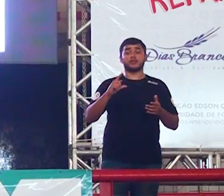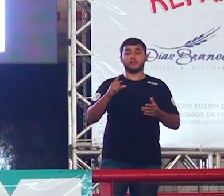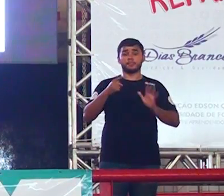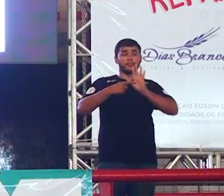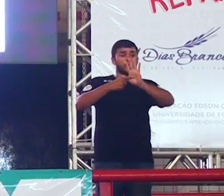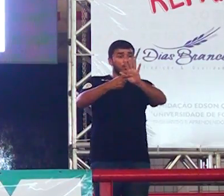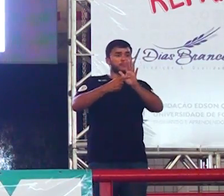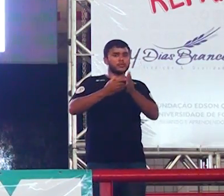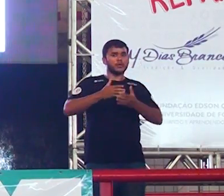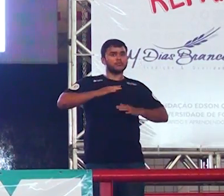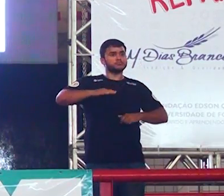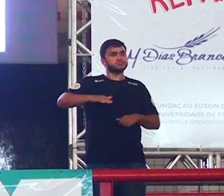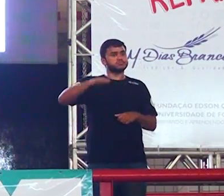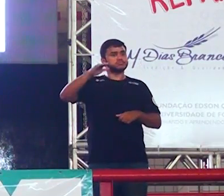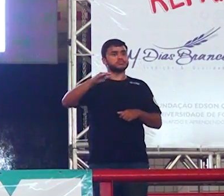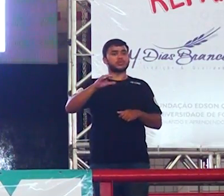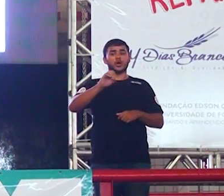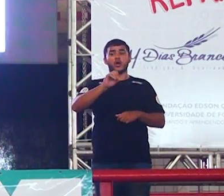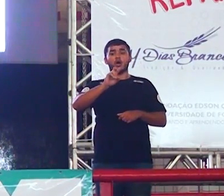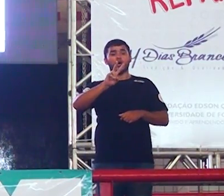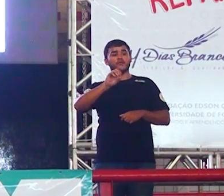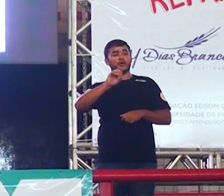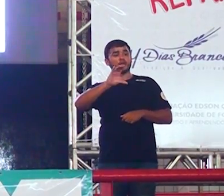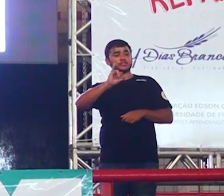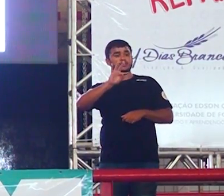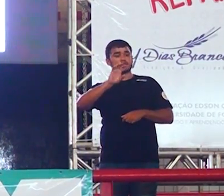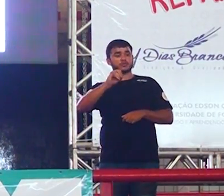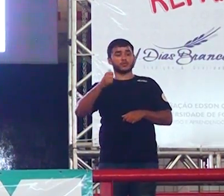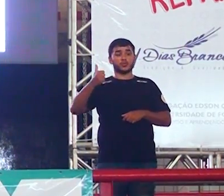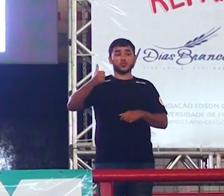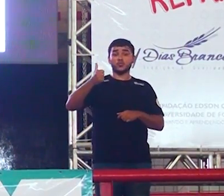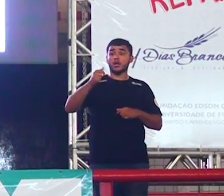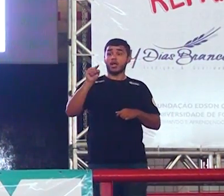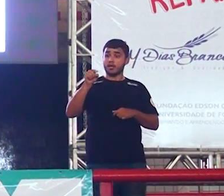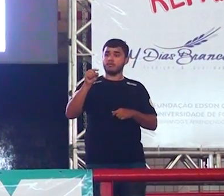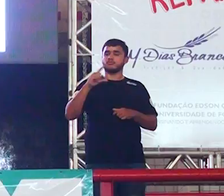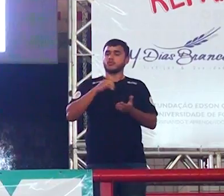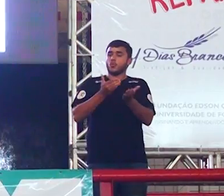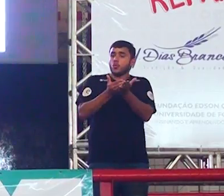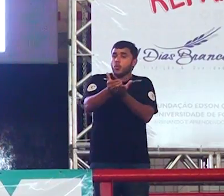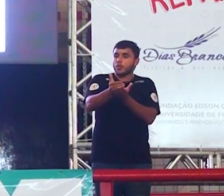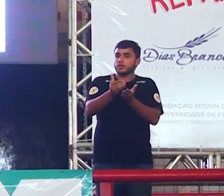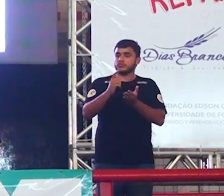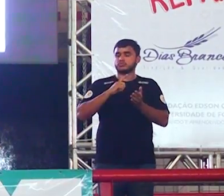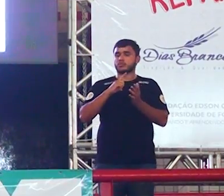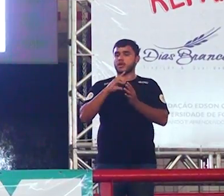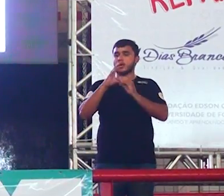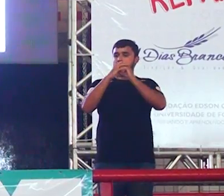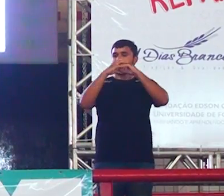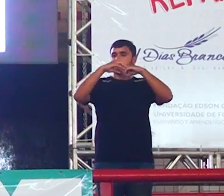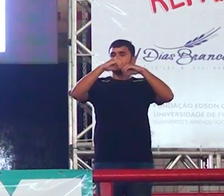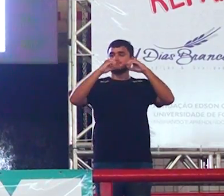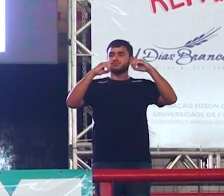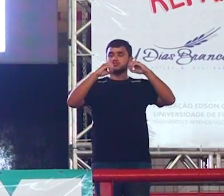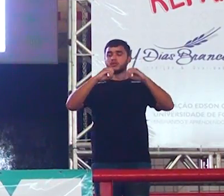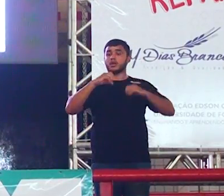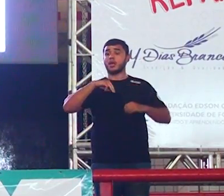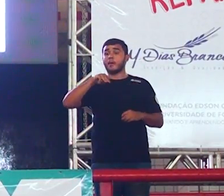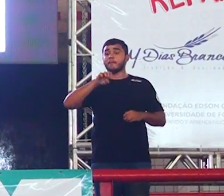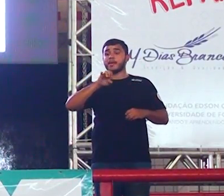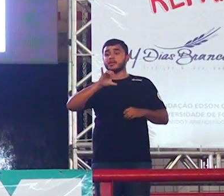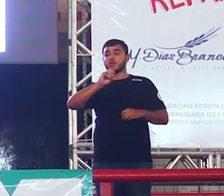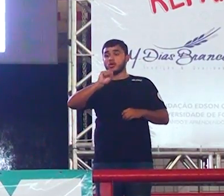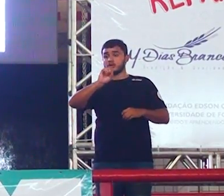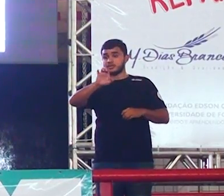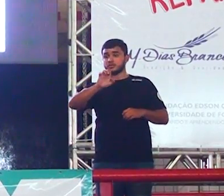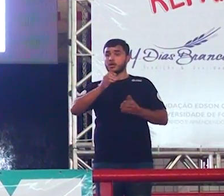ovogônio que está crescendo, vira ovócito 1, esse ovócito 1 entra em meiose e vai formar o ovócito